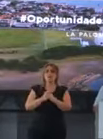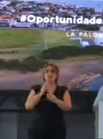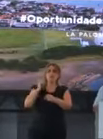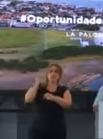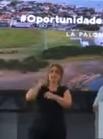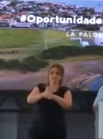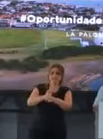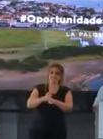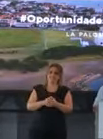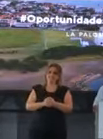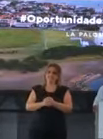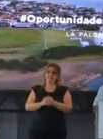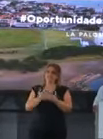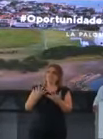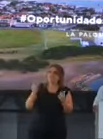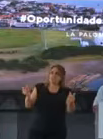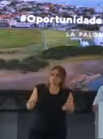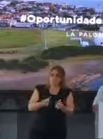mandato.